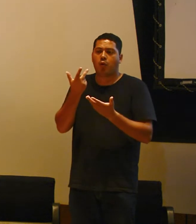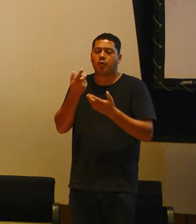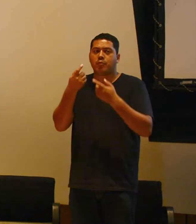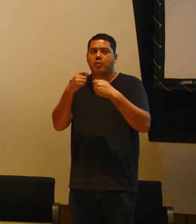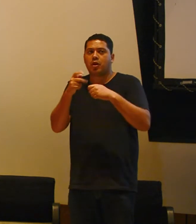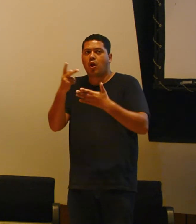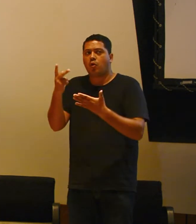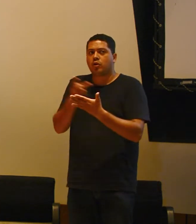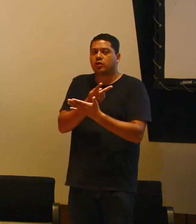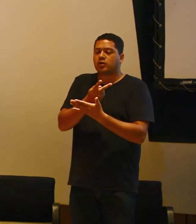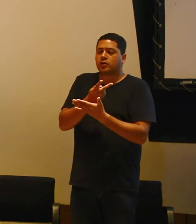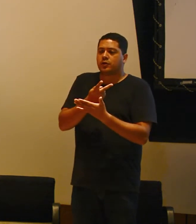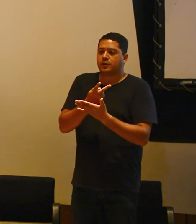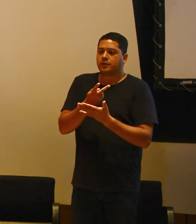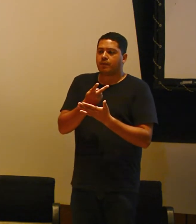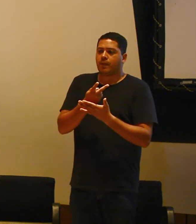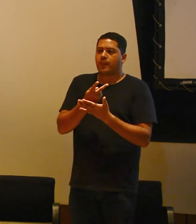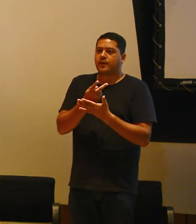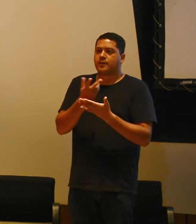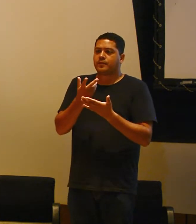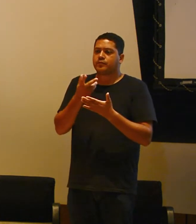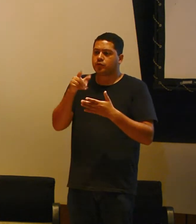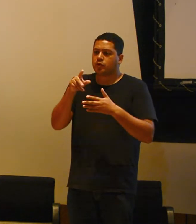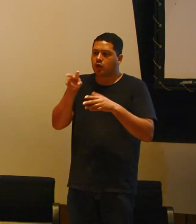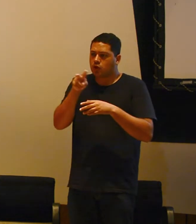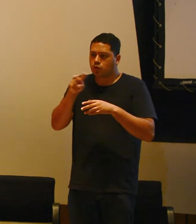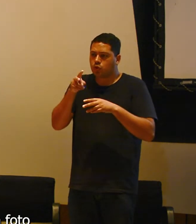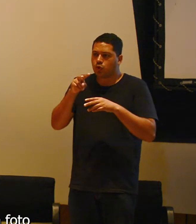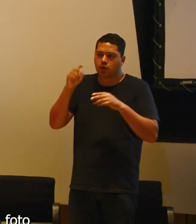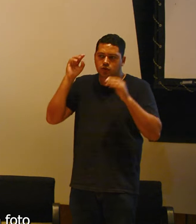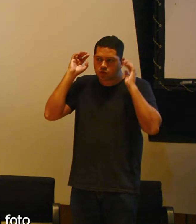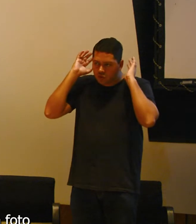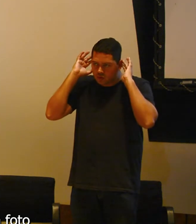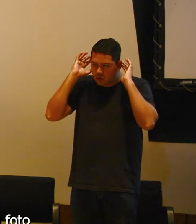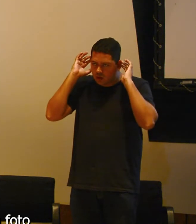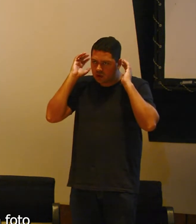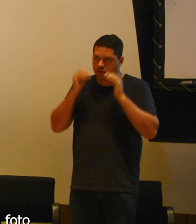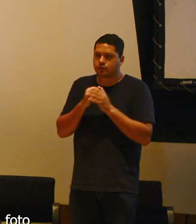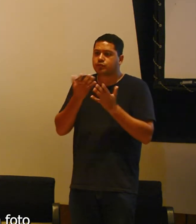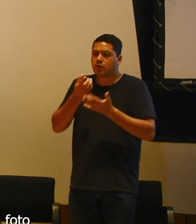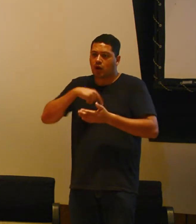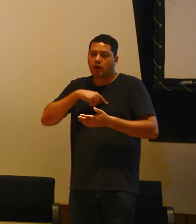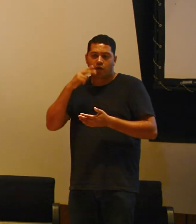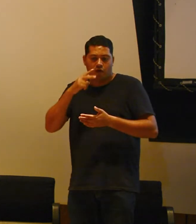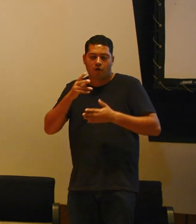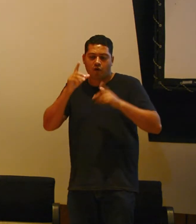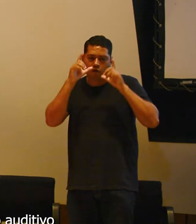deve acontecer de forma simétrica nas duas orelhas. Então, quando a gente vê uma foto de um